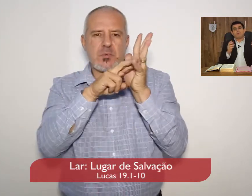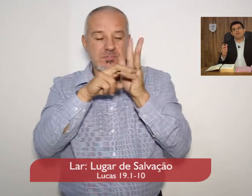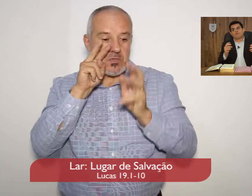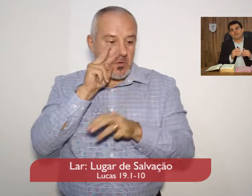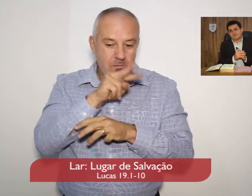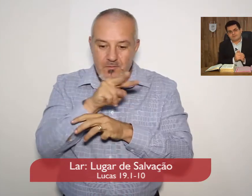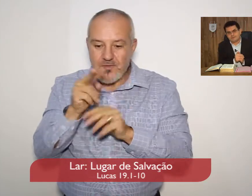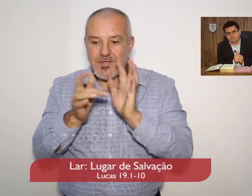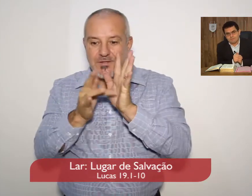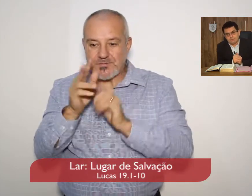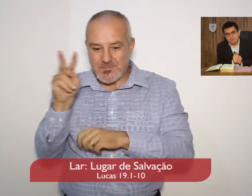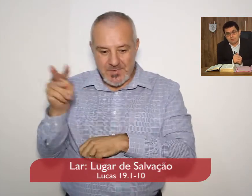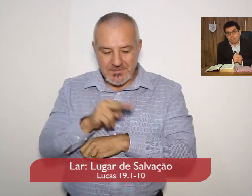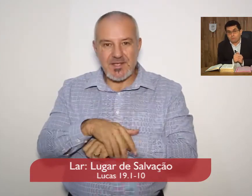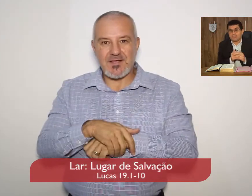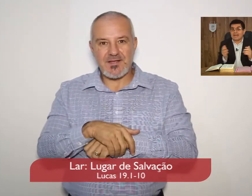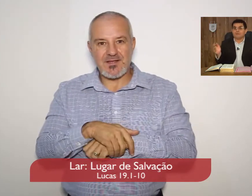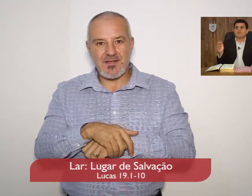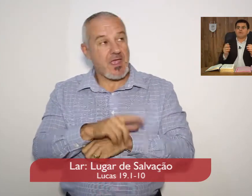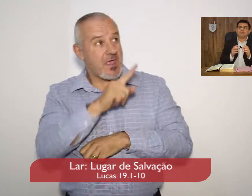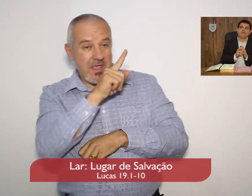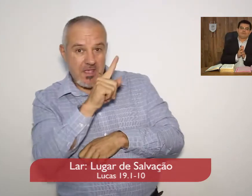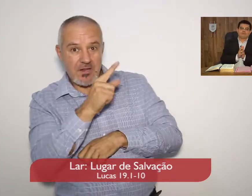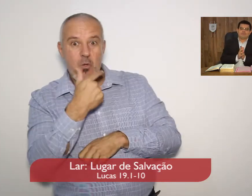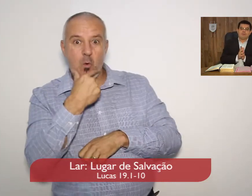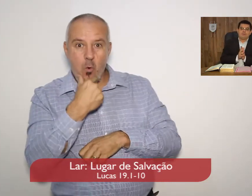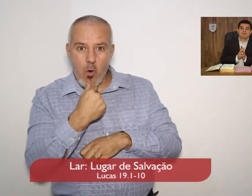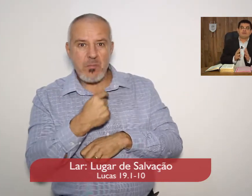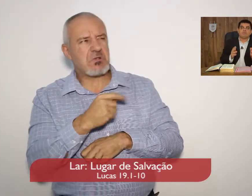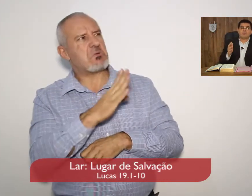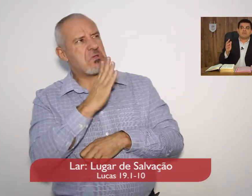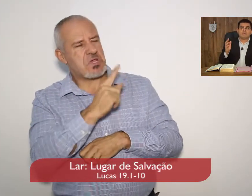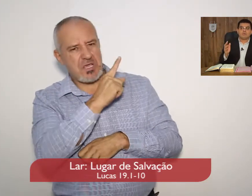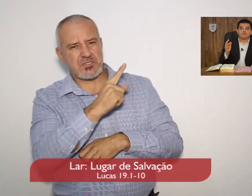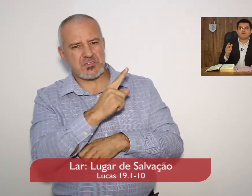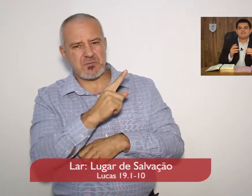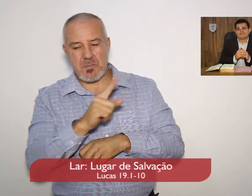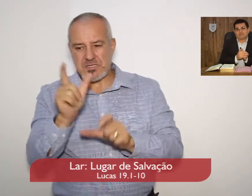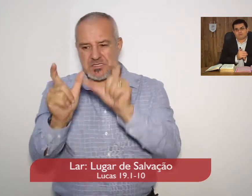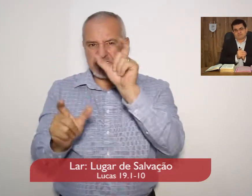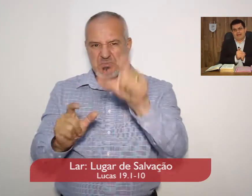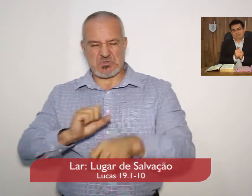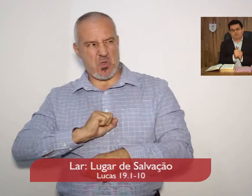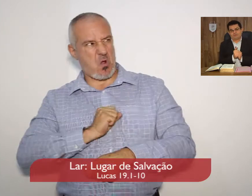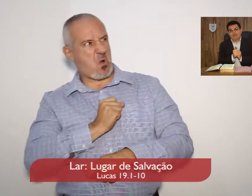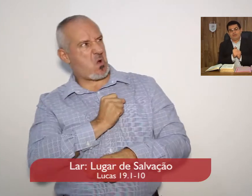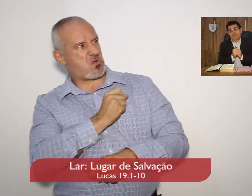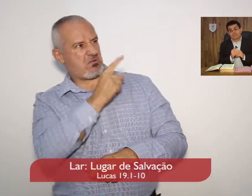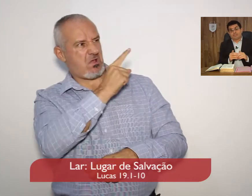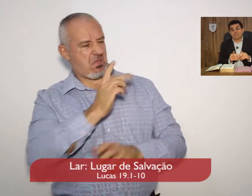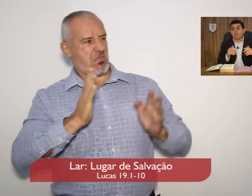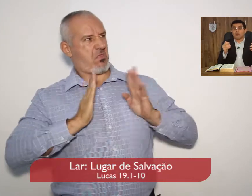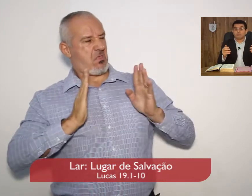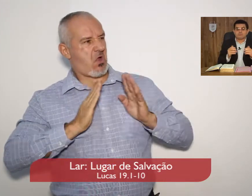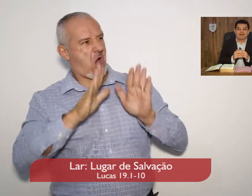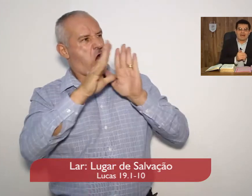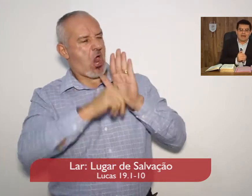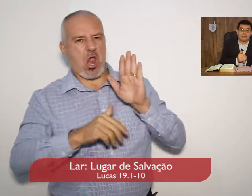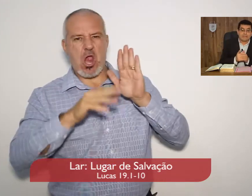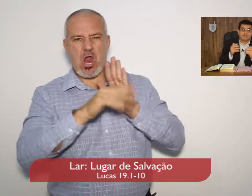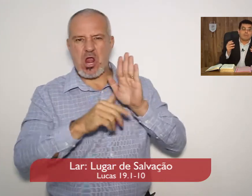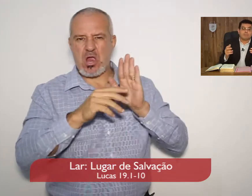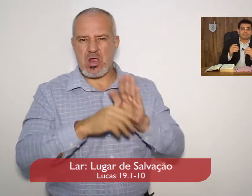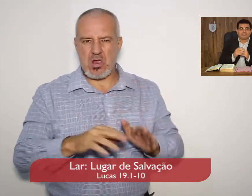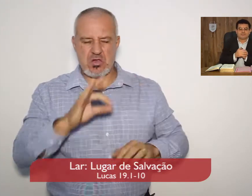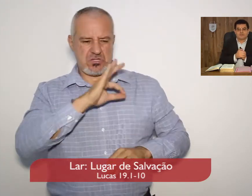Zaqueu era um homem conhecido, odiado por muitos, mas era um homem que possuía certo status. Ele tinha um alto